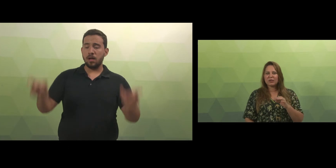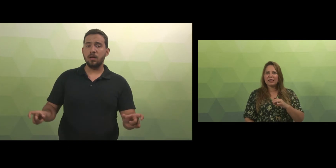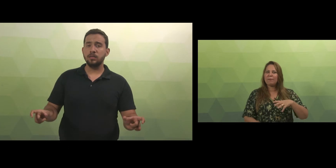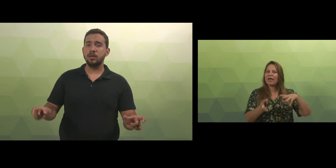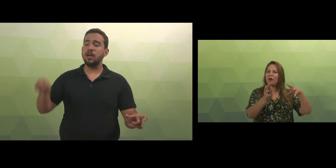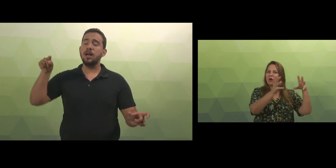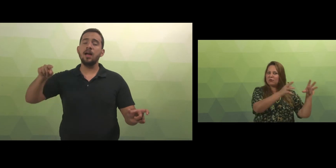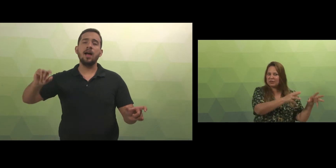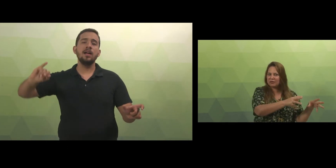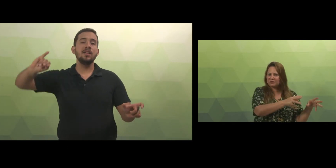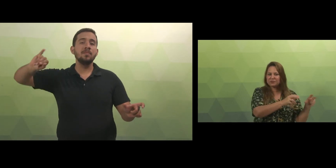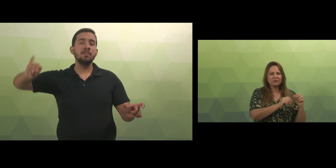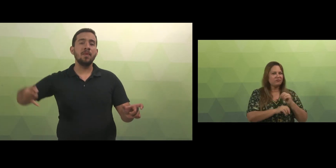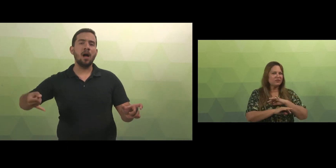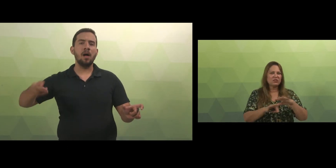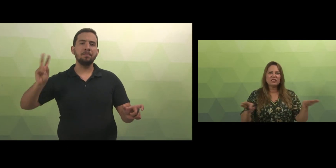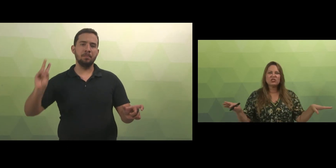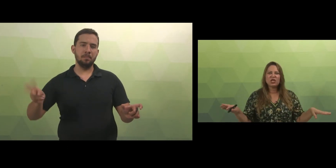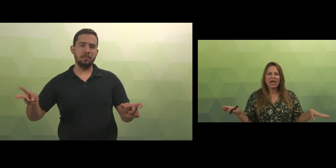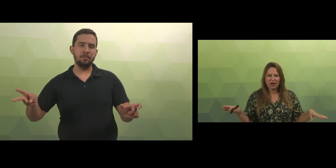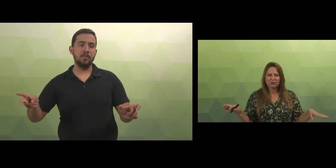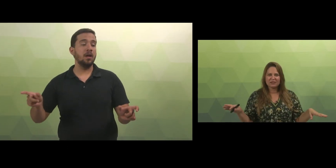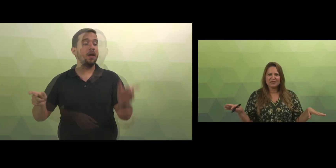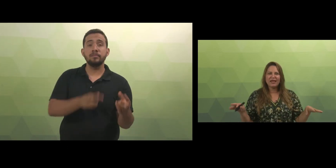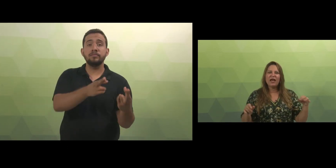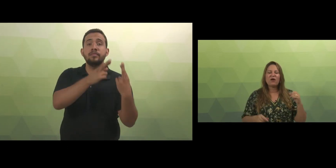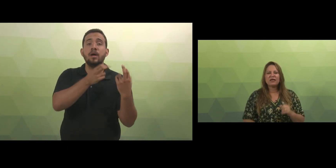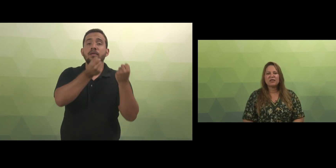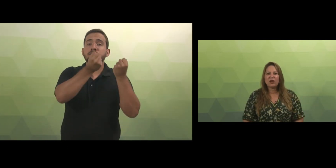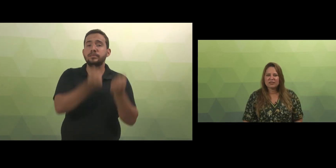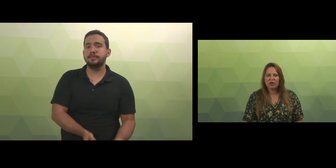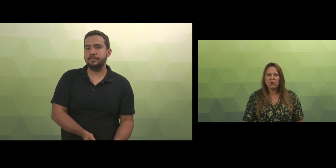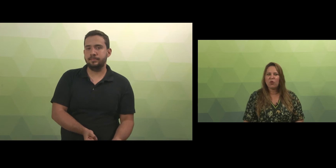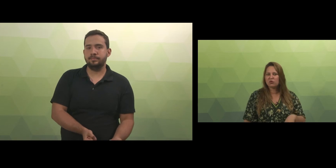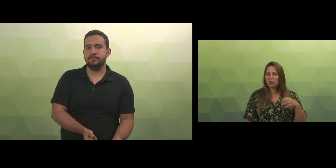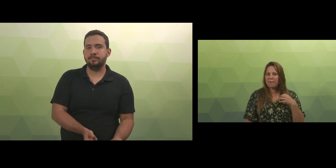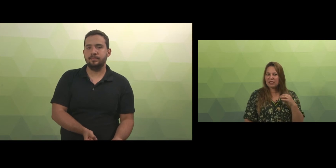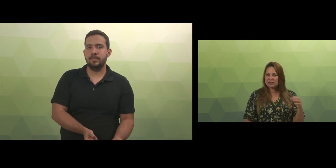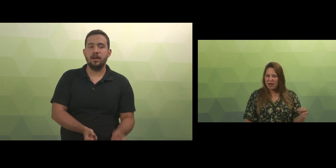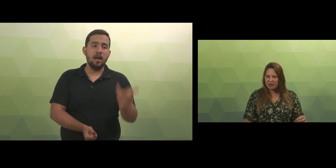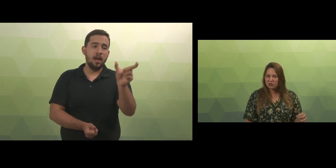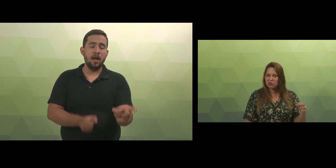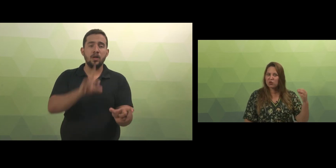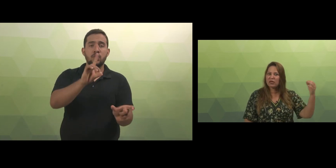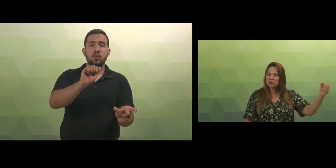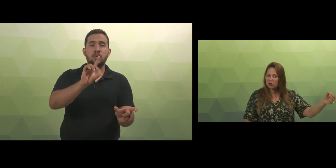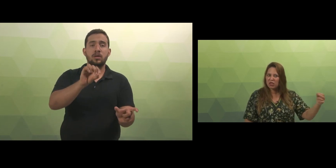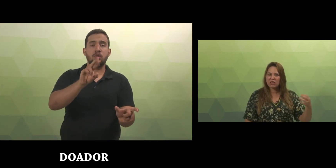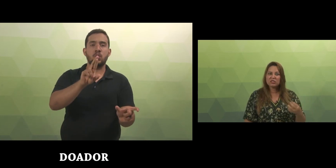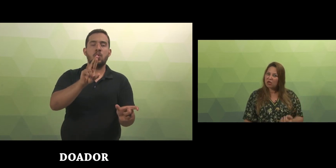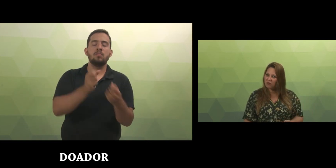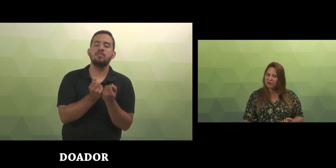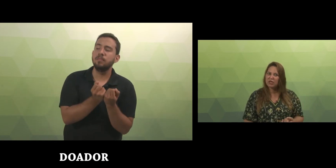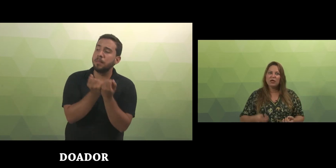enquanto que para a outra só existem encargos. É o caso da doação, onde uma das partes, o doador,